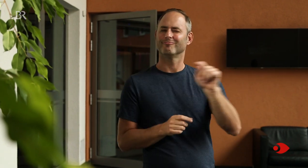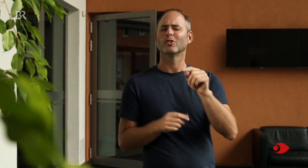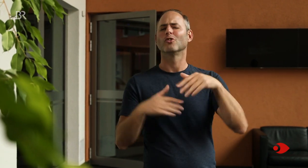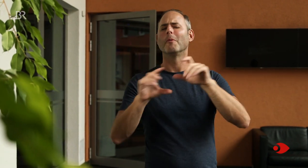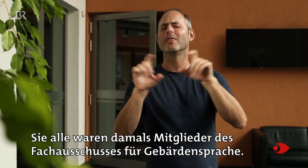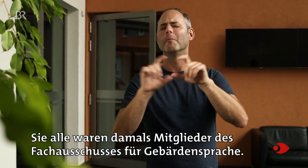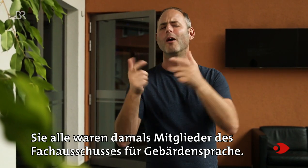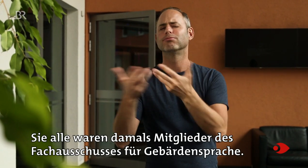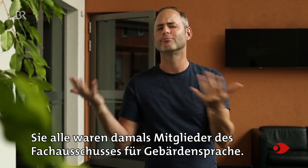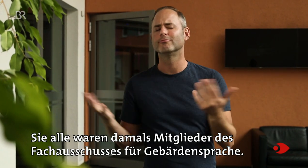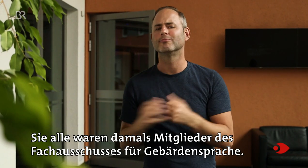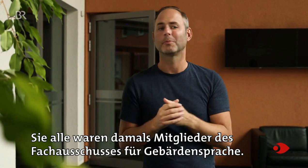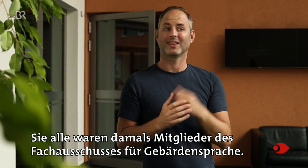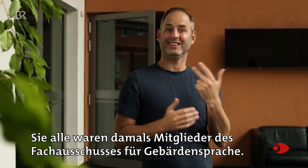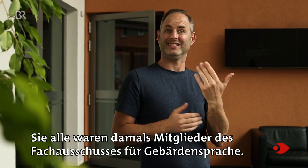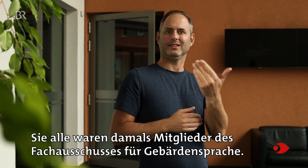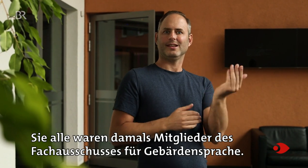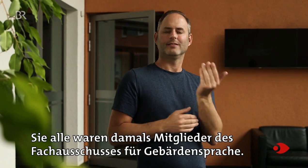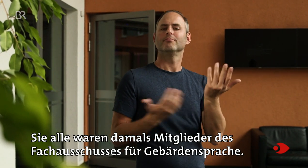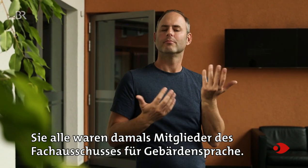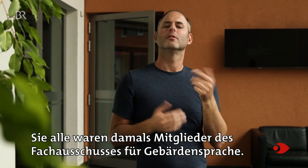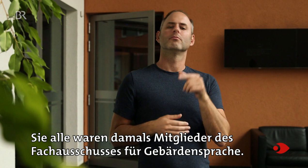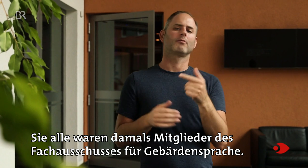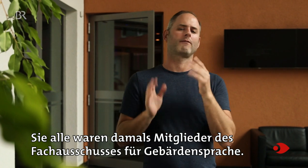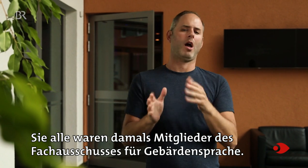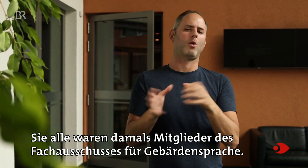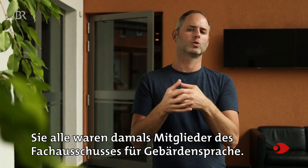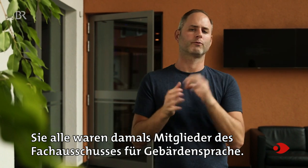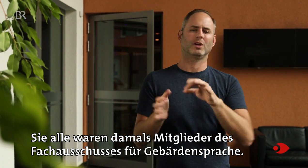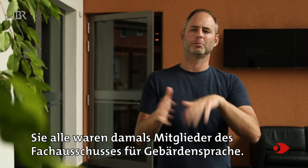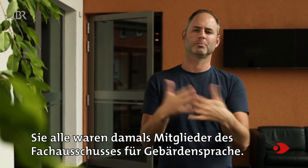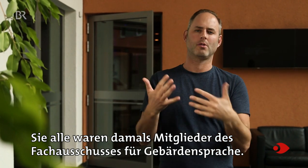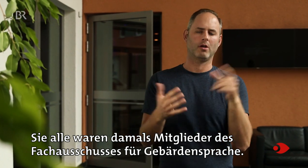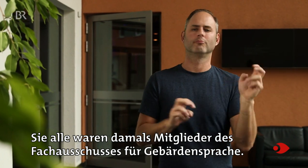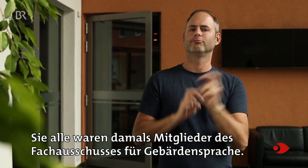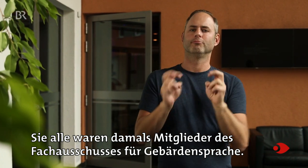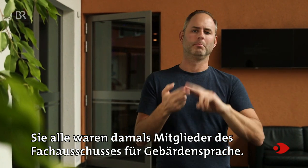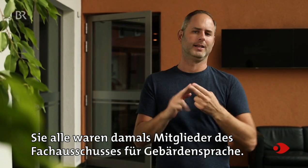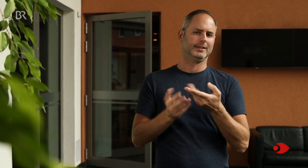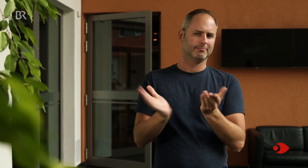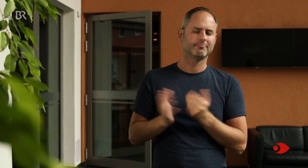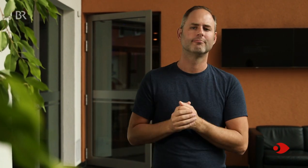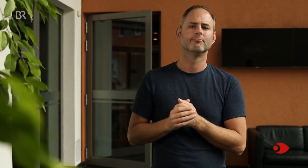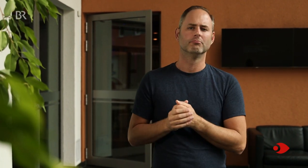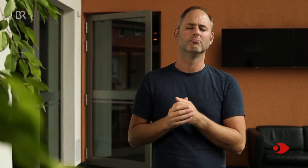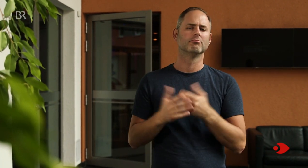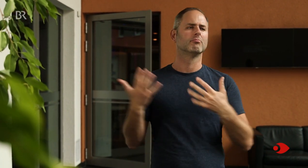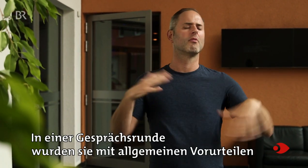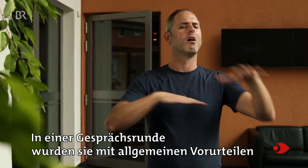Sie alle waren damals Mitglieder des Fachausschusses für Gebärdensprache. In